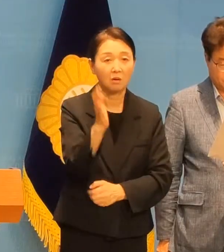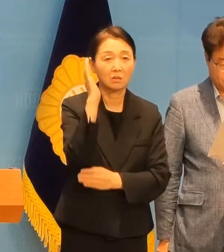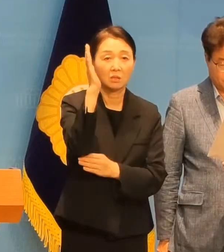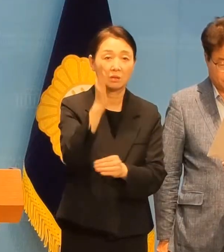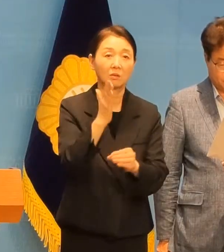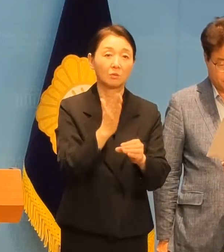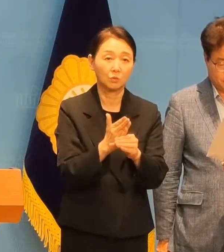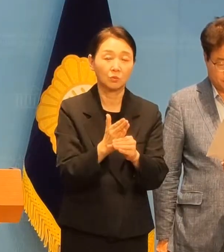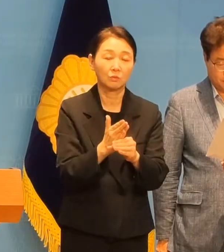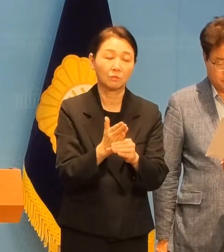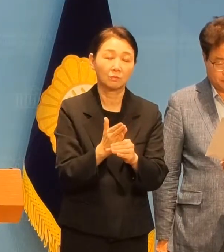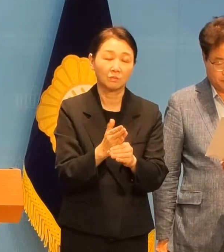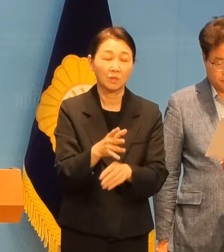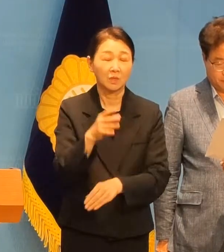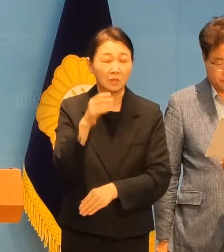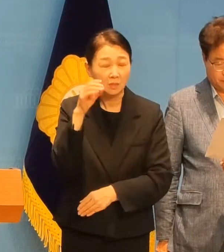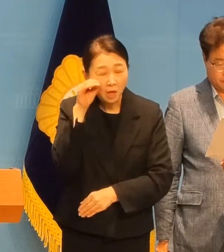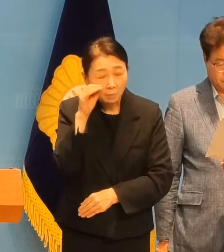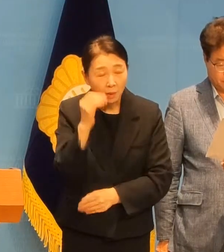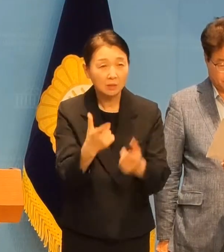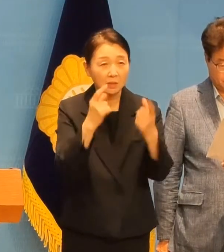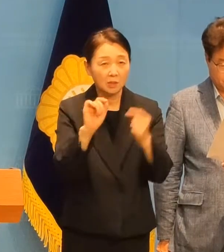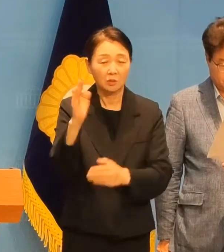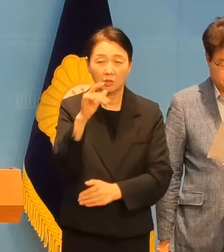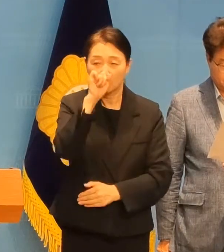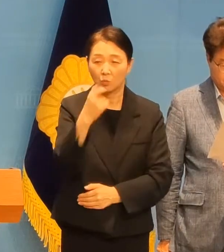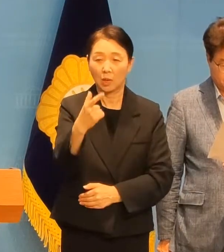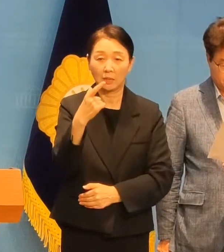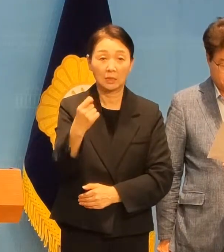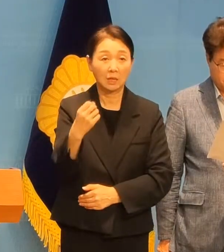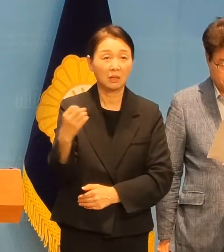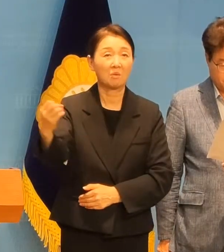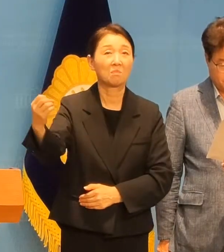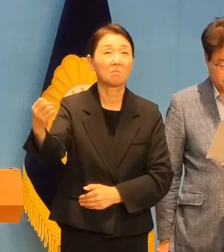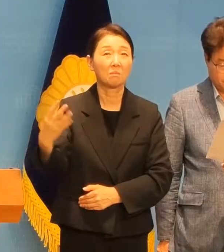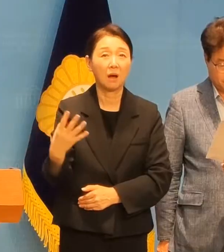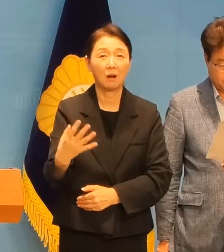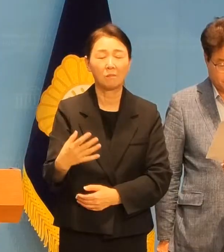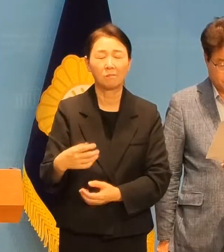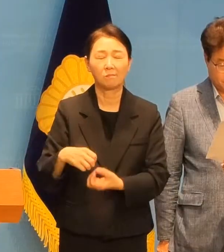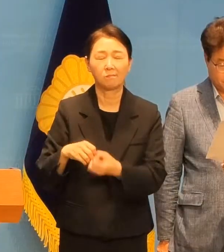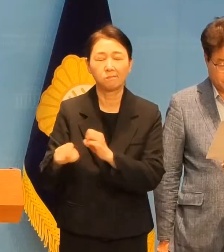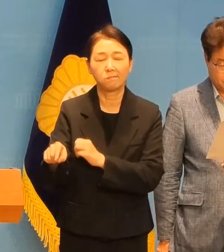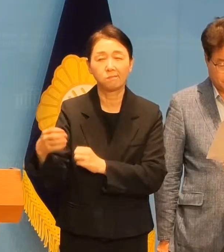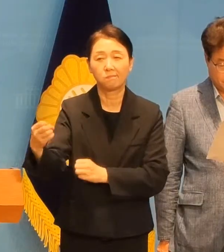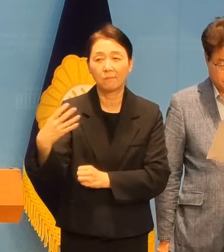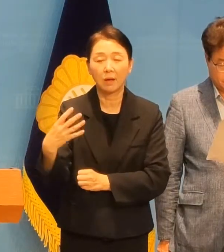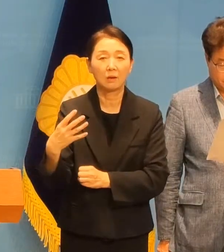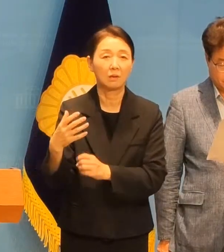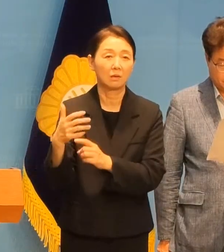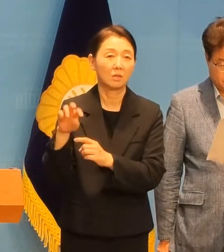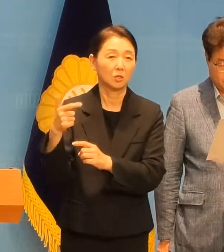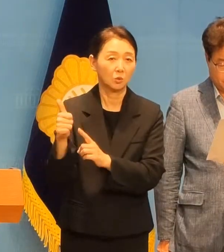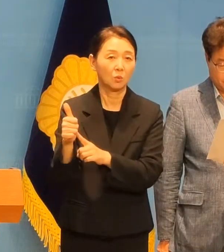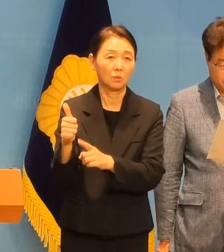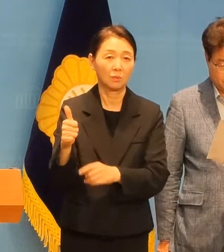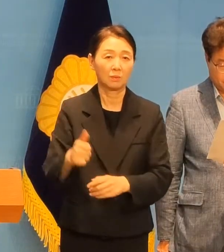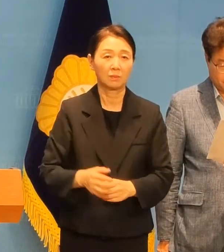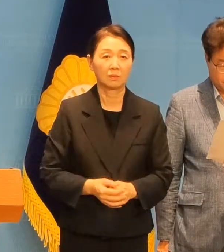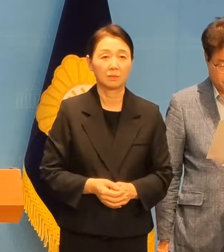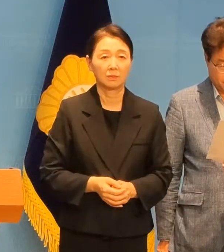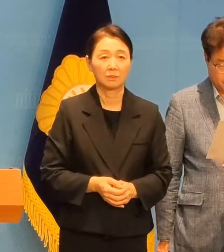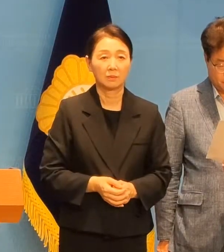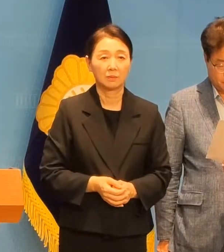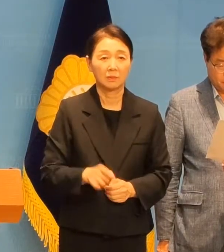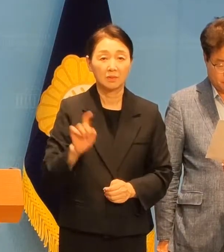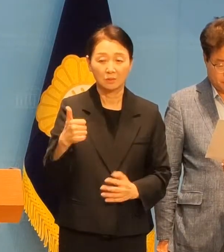도중에 제발 그랬으면 좋았을 걸이라는 폐륜적 망언을 내뱉은 송원석 원내대표,